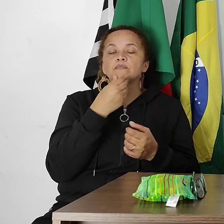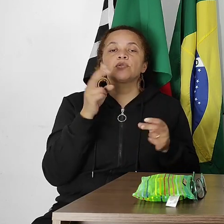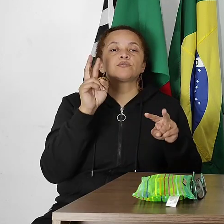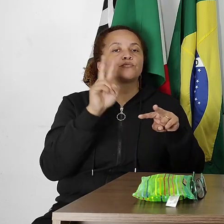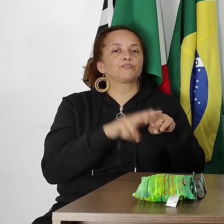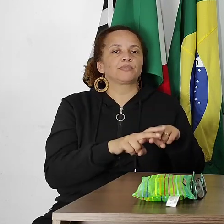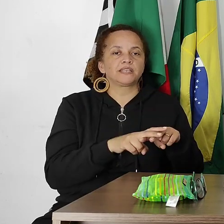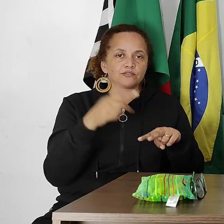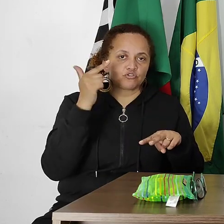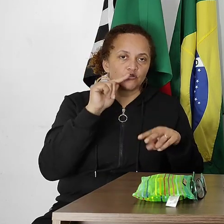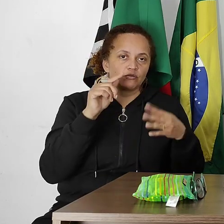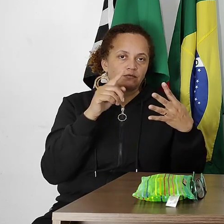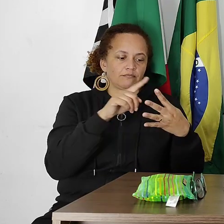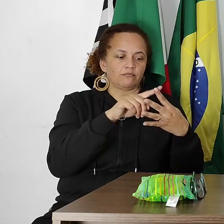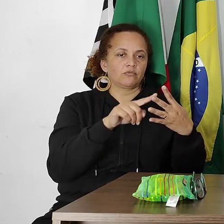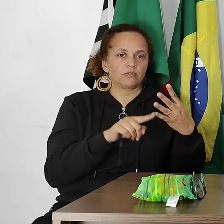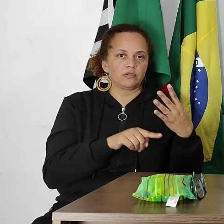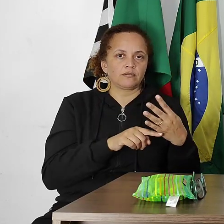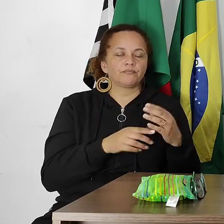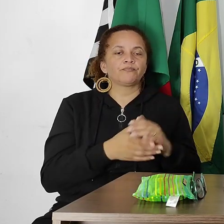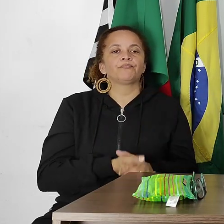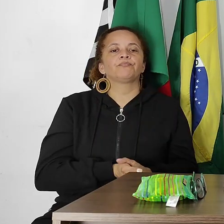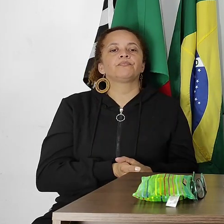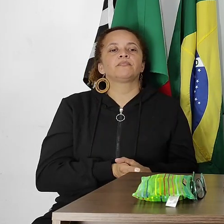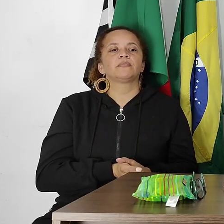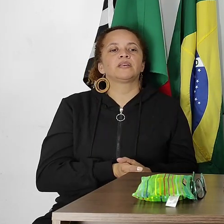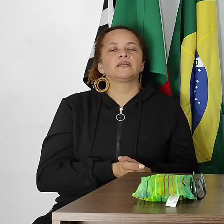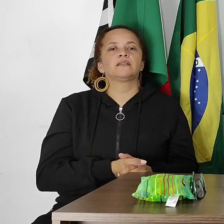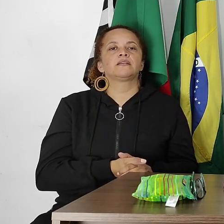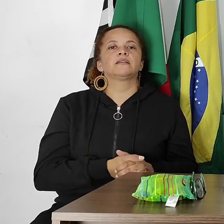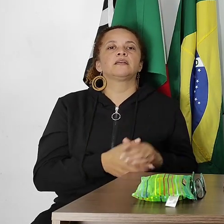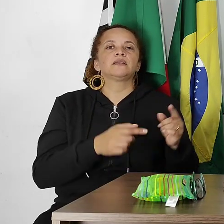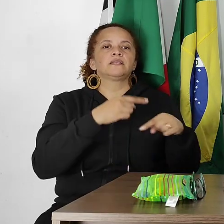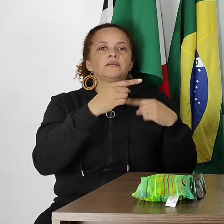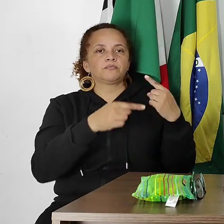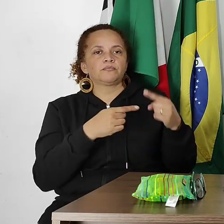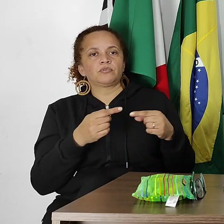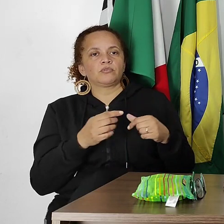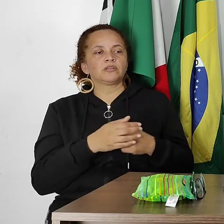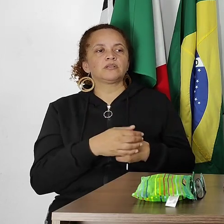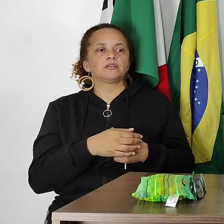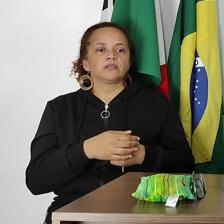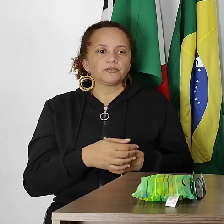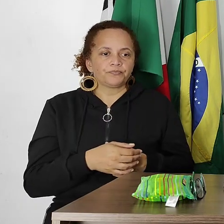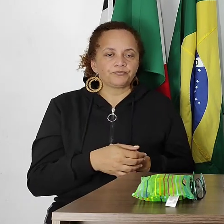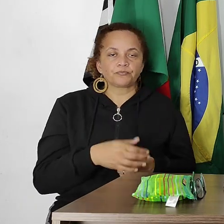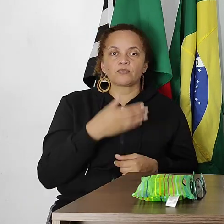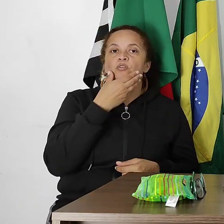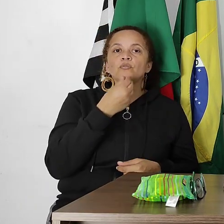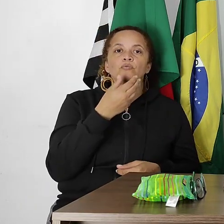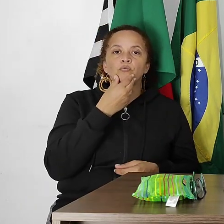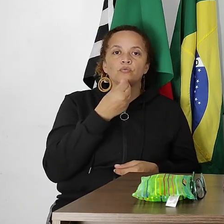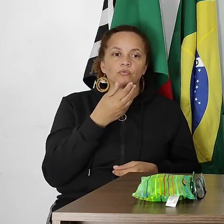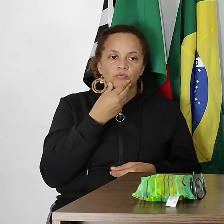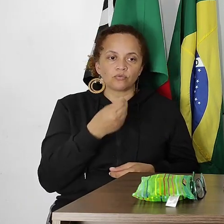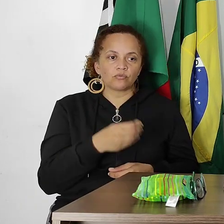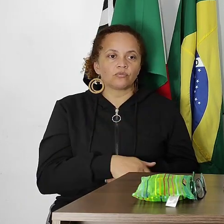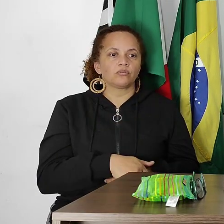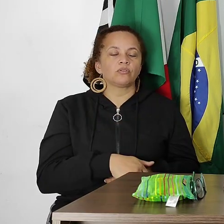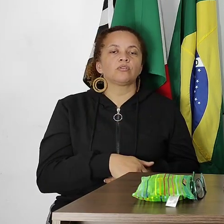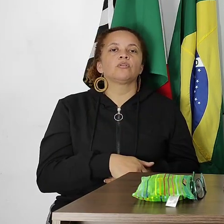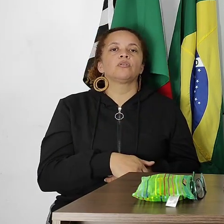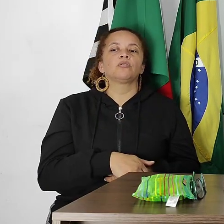foi, no outro dia apareceu um rapaz lá na minha porta, né, com um carro, inclusive com um boné que estava dentro do carro, até